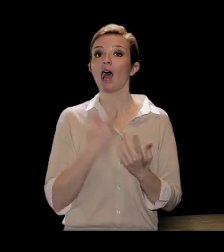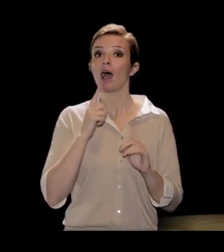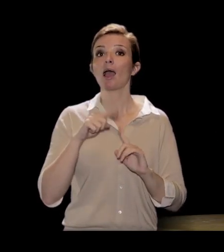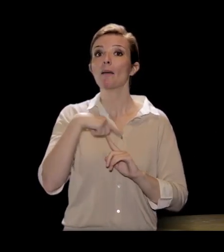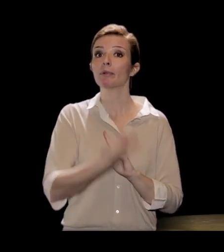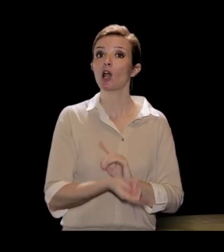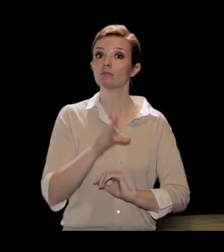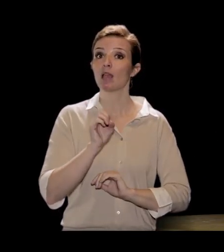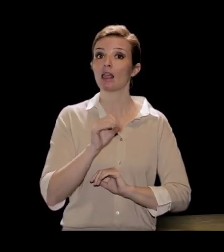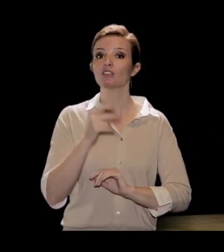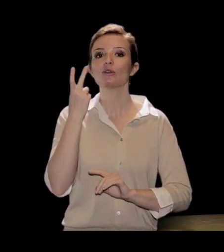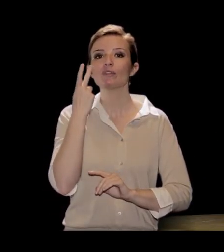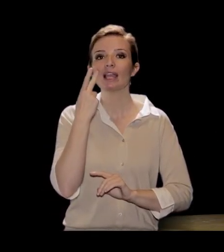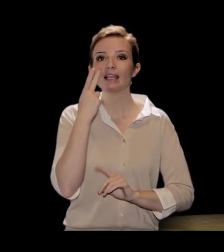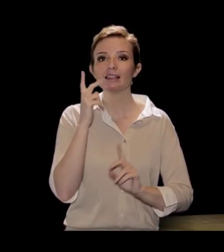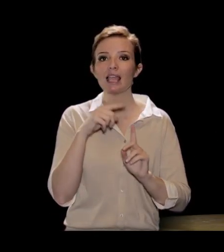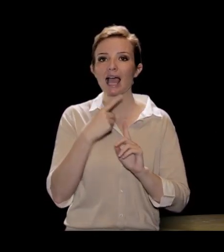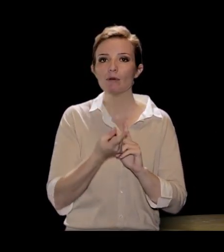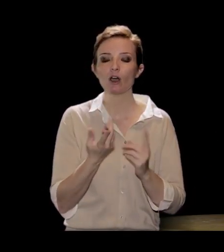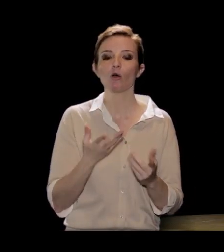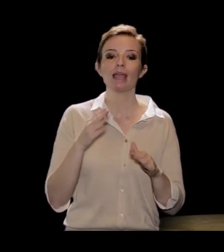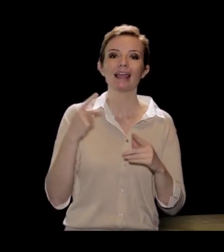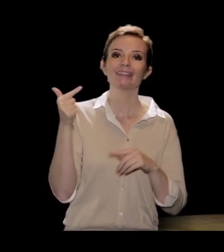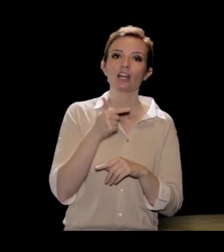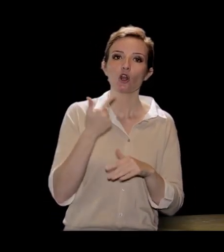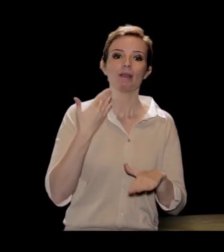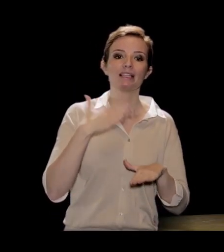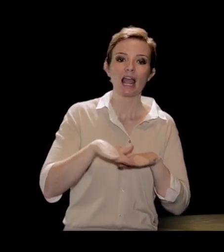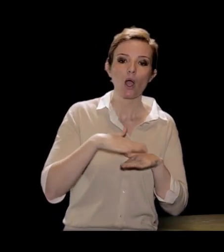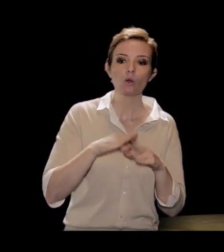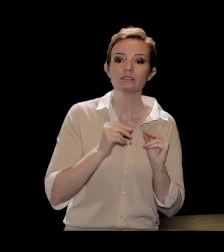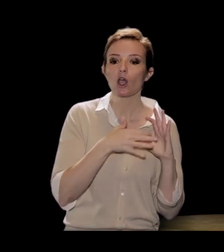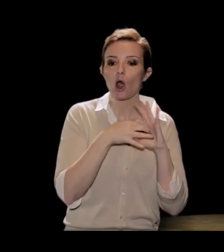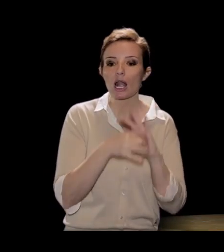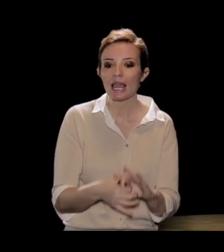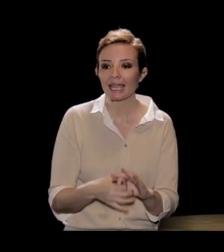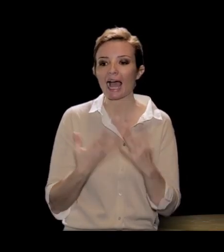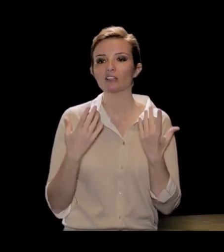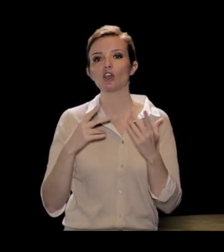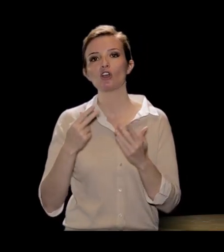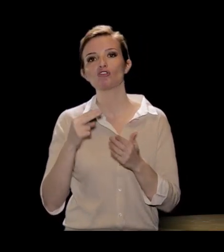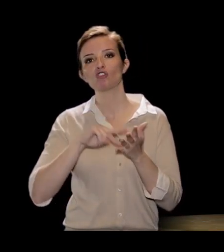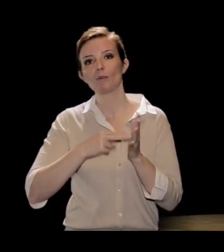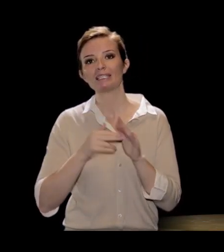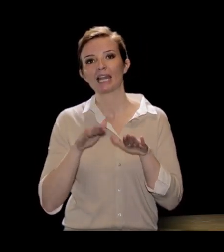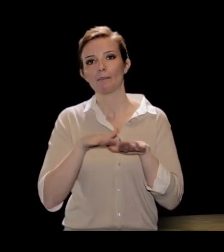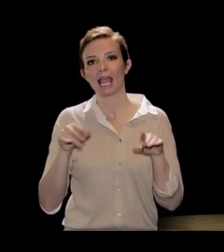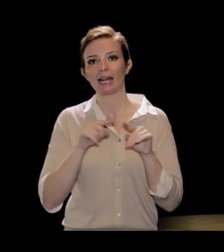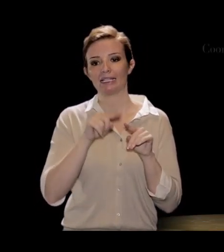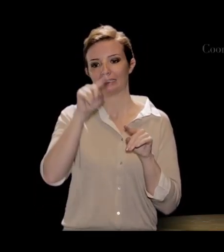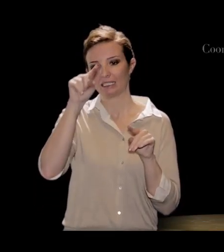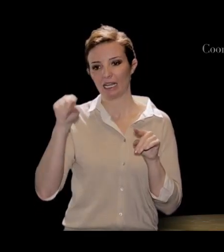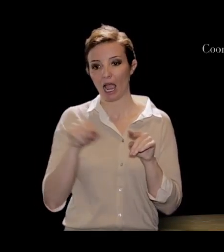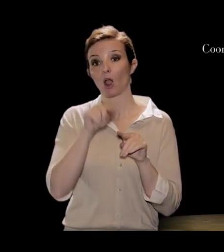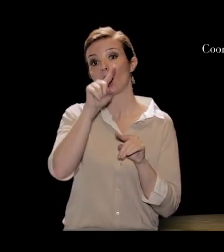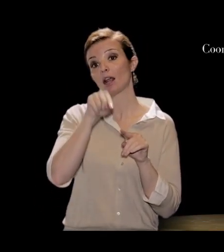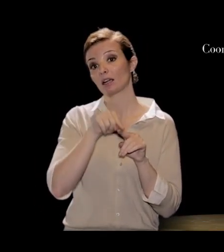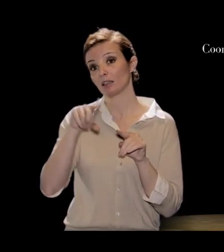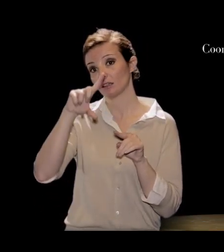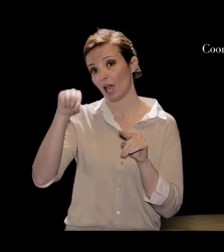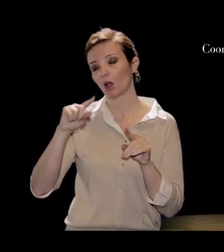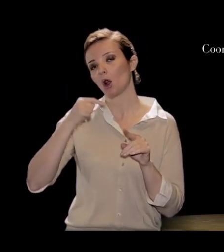piattaforma. Nella prossima lezione vedremo le applicazioni della trigonometria alla geometria piana, particolare ai triangoli,